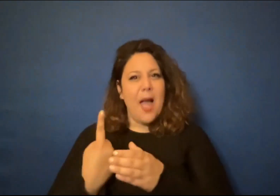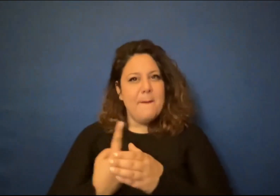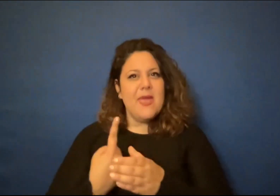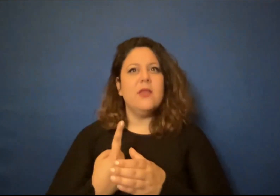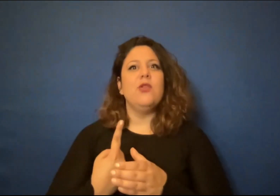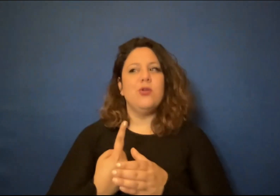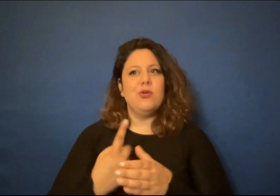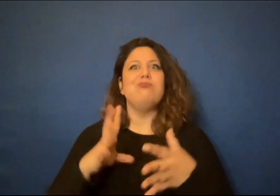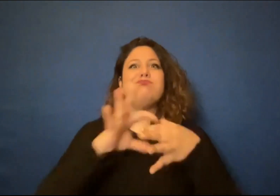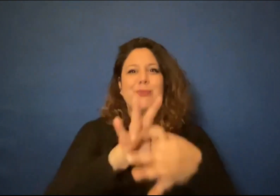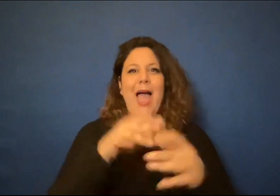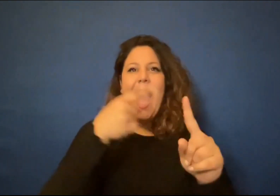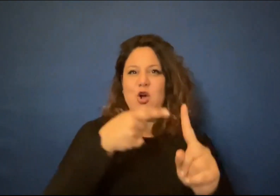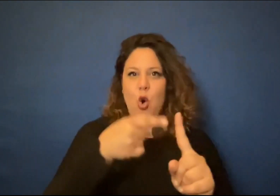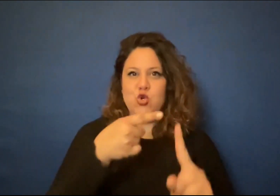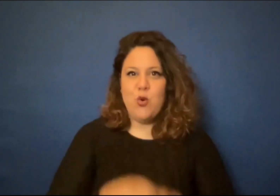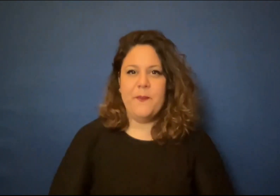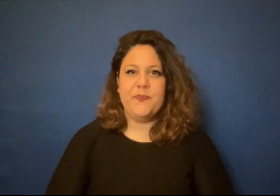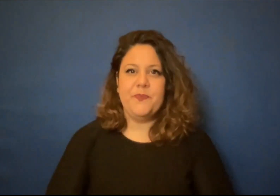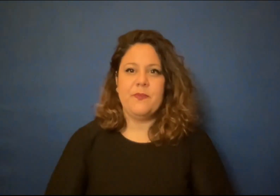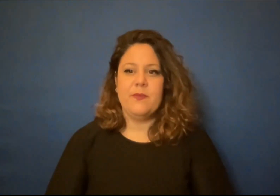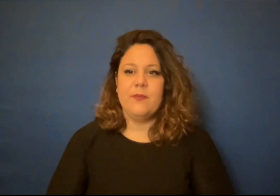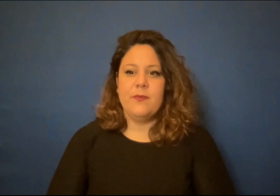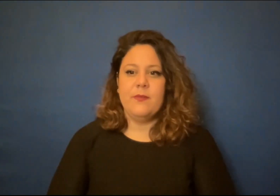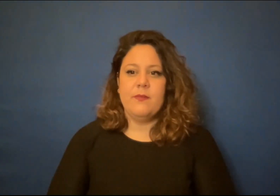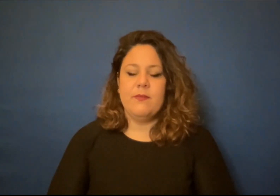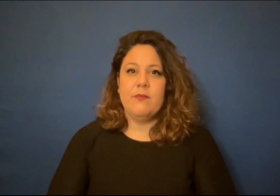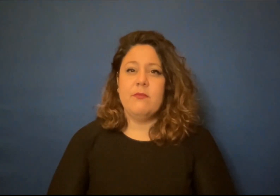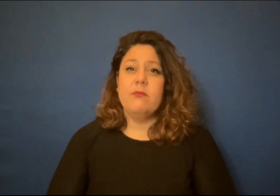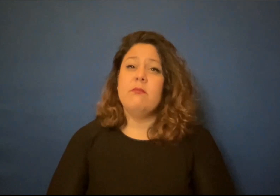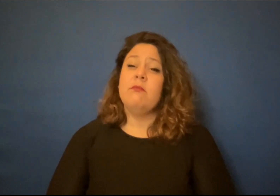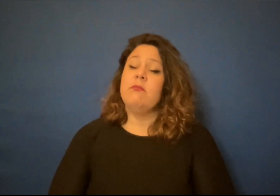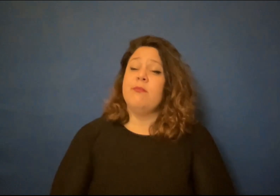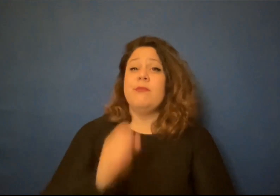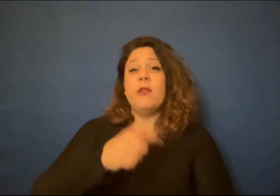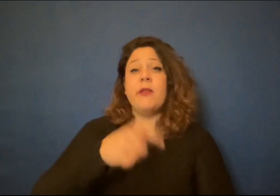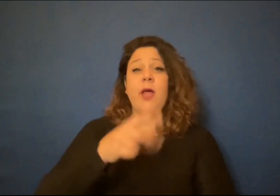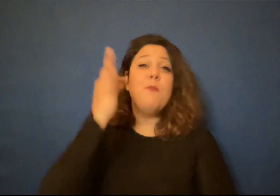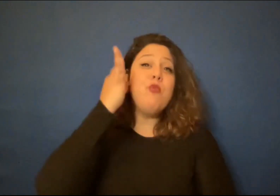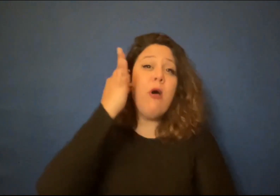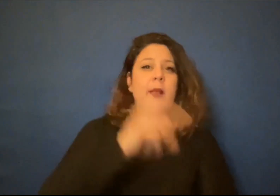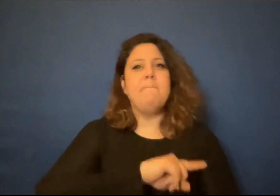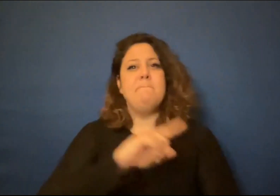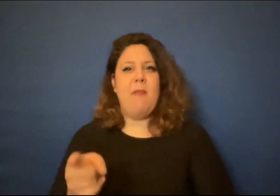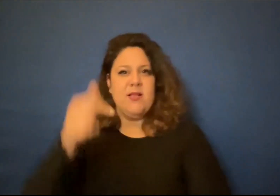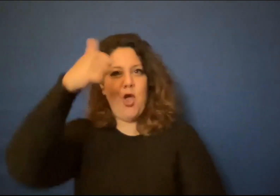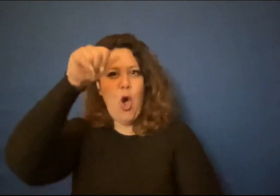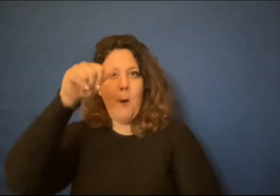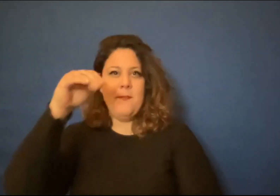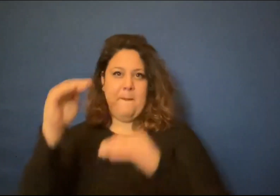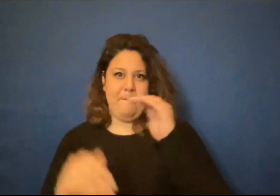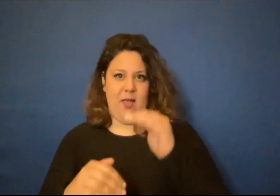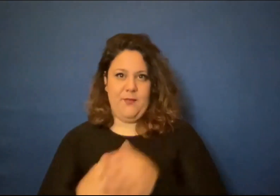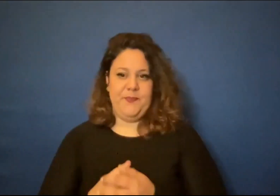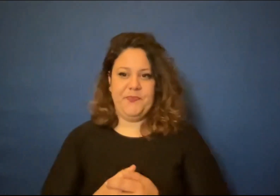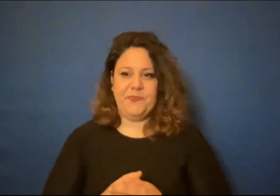ejemplo, más importante entre las niñas, entre las jóvenes que entre los jóvenes, que tienden más a esa agresividad verbal o